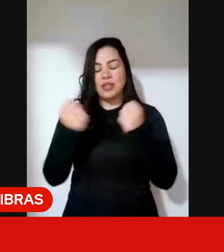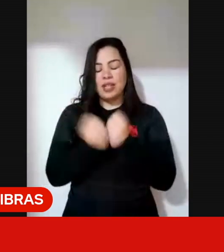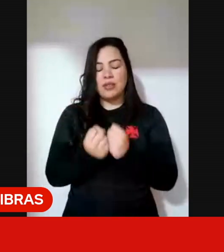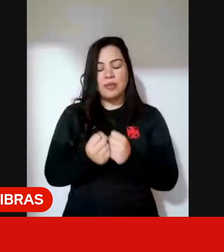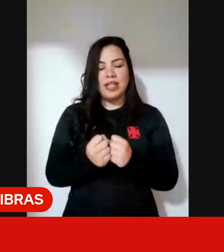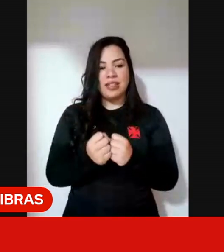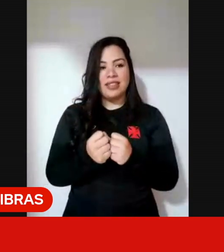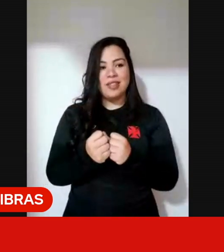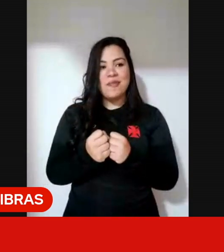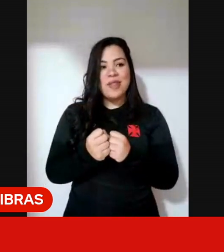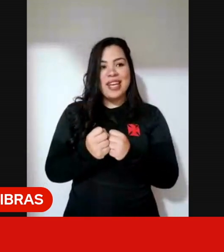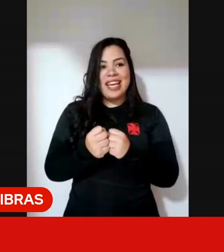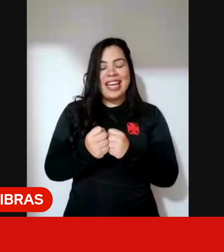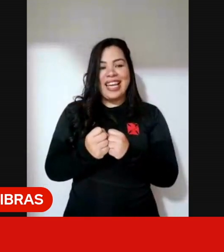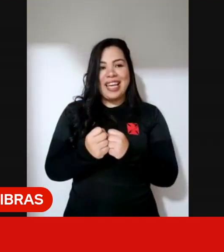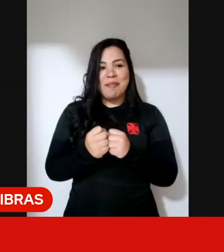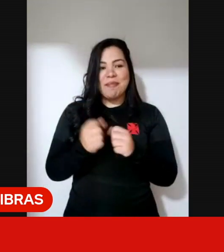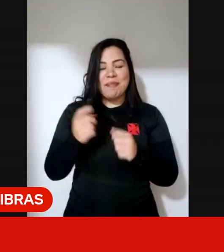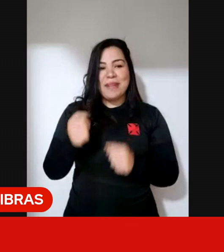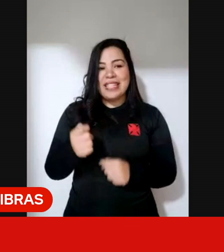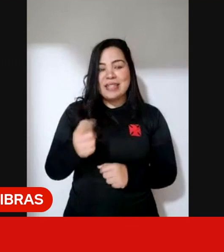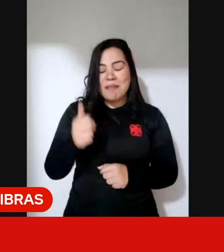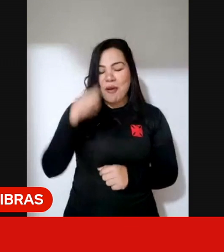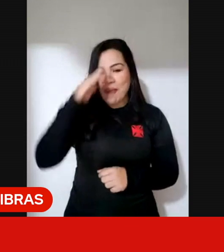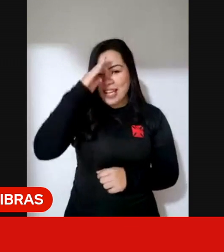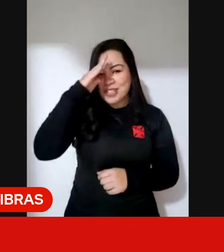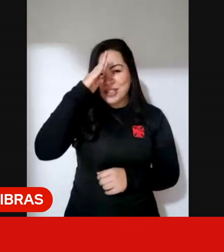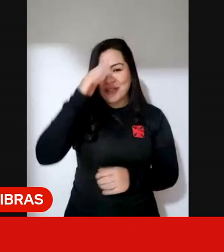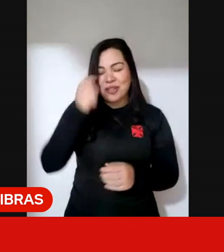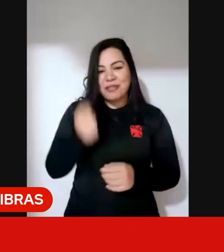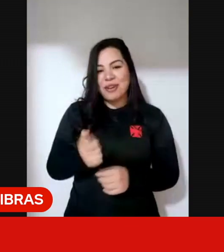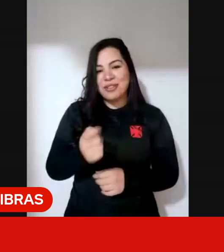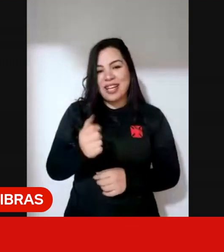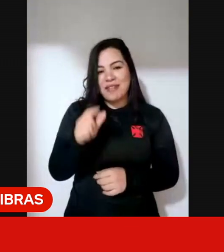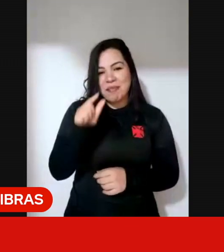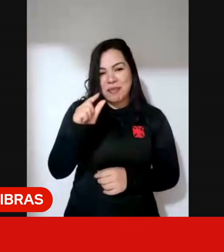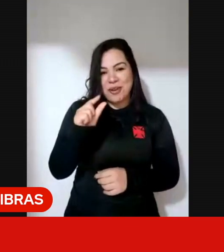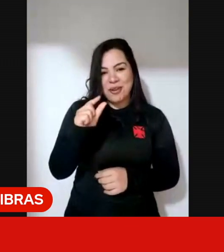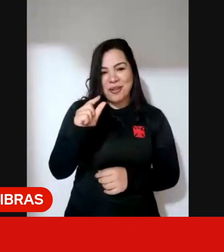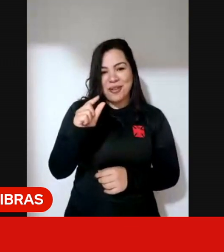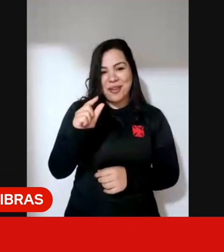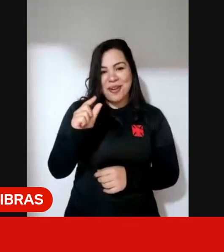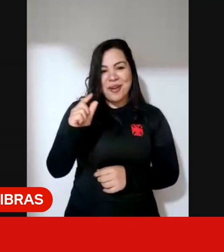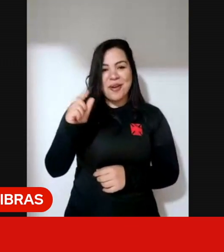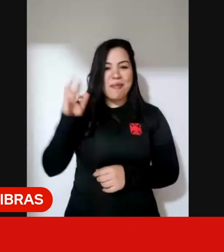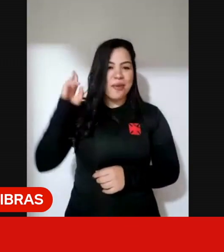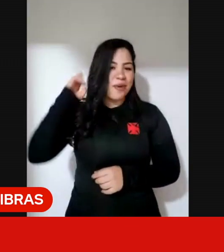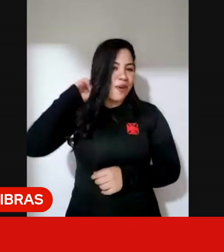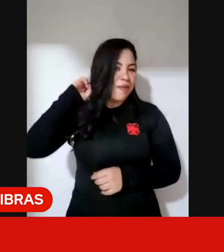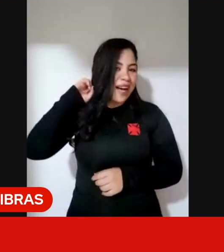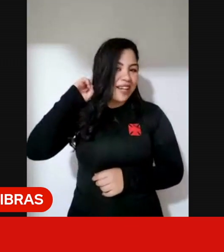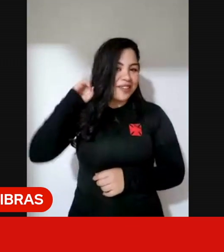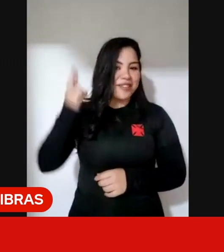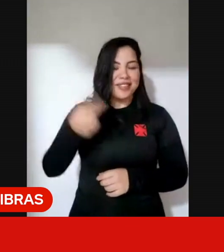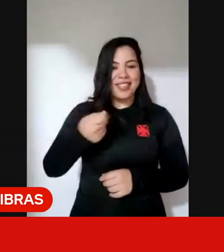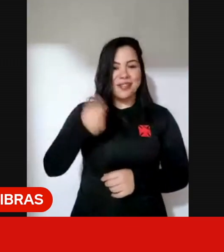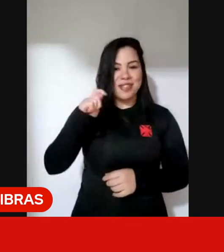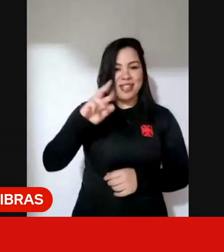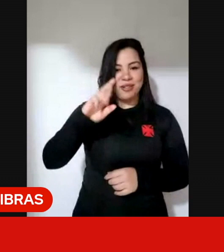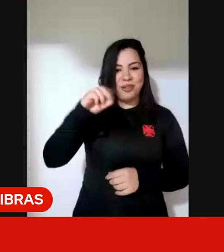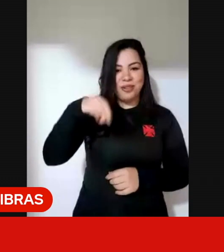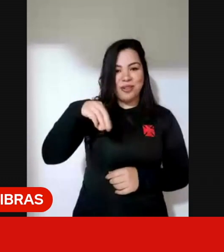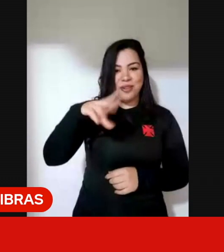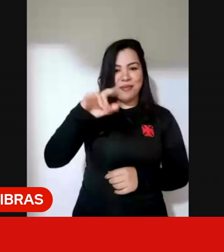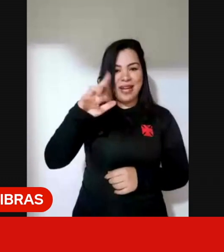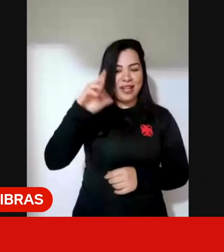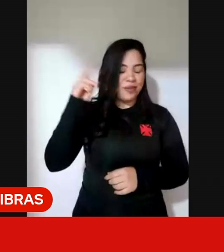No estádio do Maracanã. E principalmente quando faltava pouco para o Romário, que esse é o